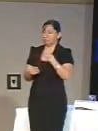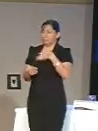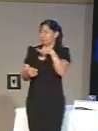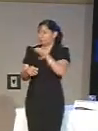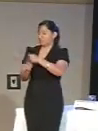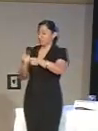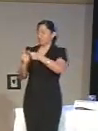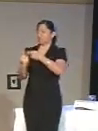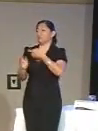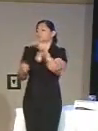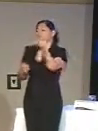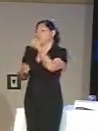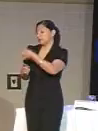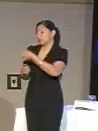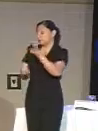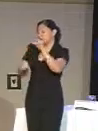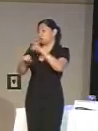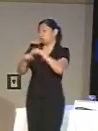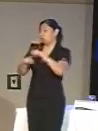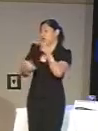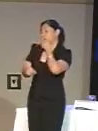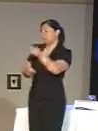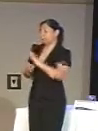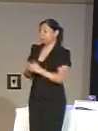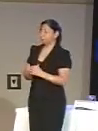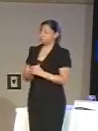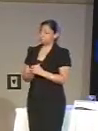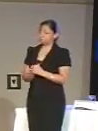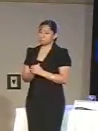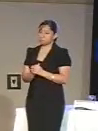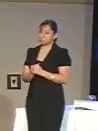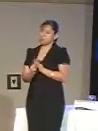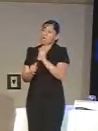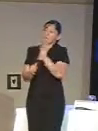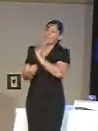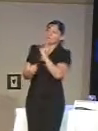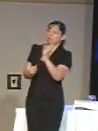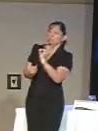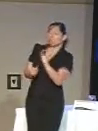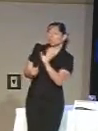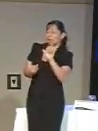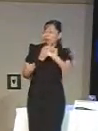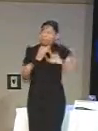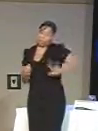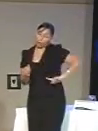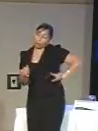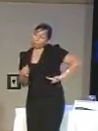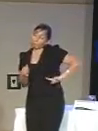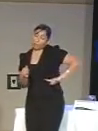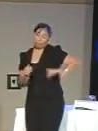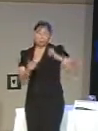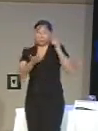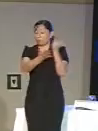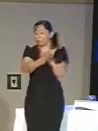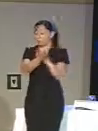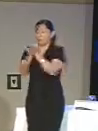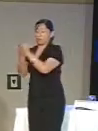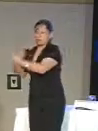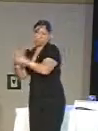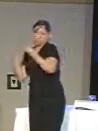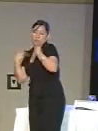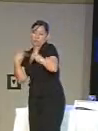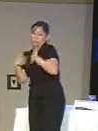es el atribuir a la falta de interés del gobierno el que no